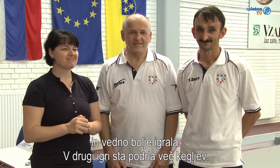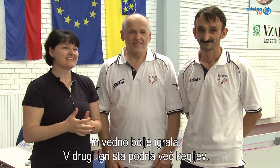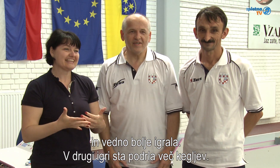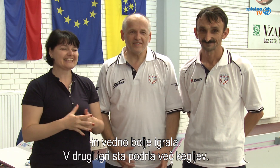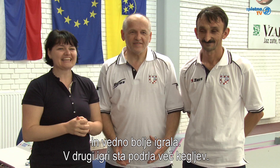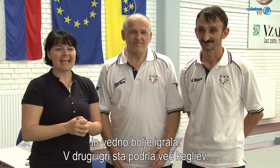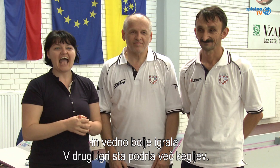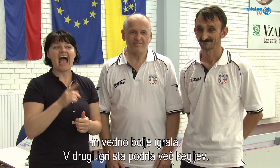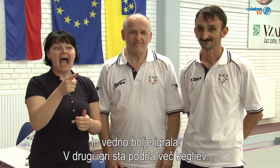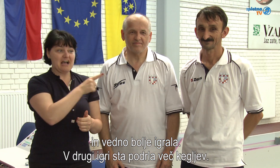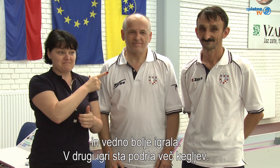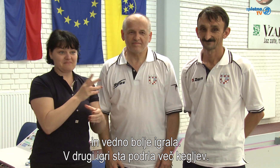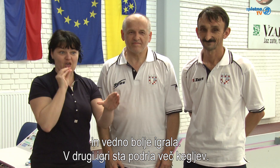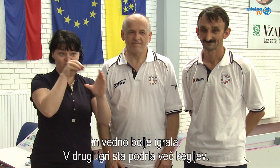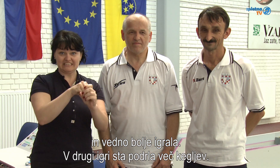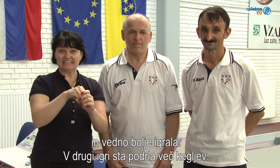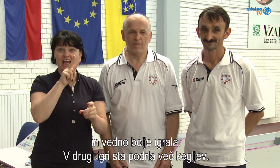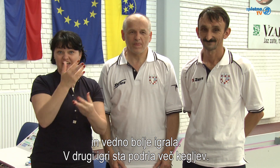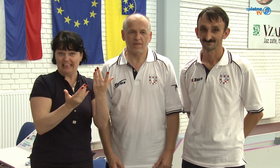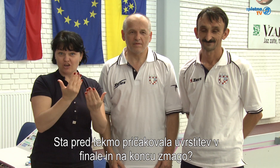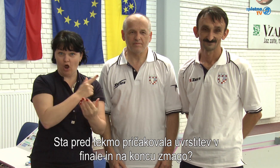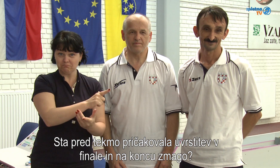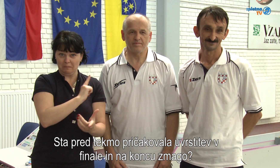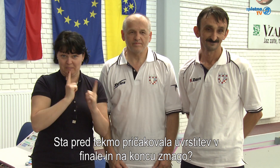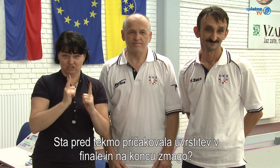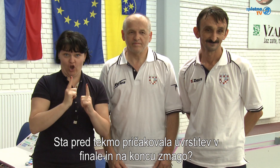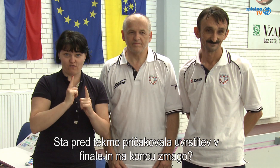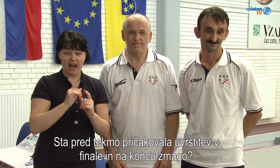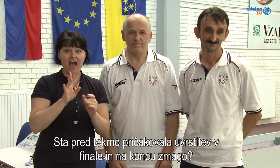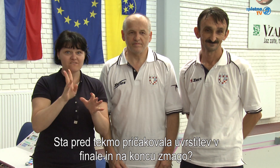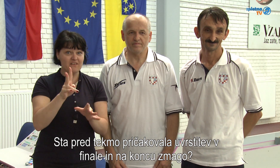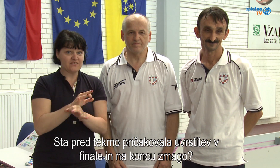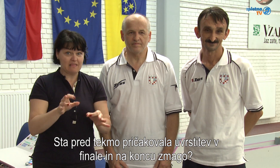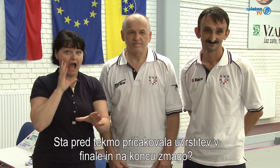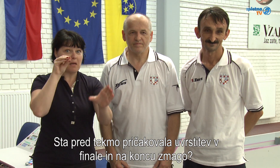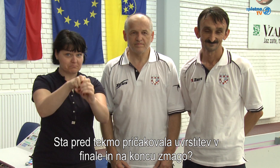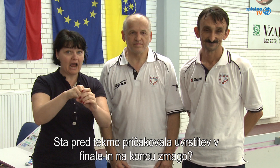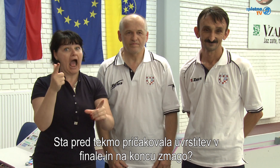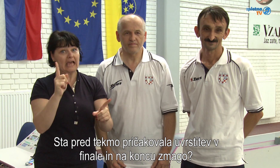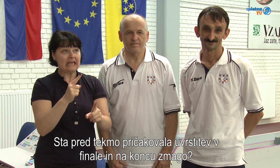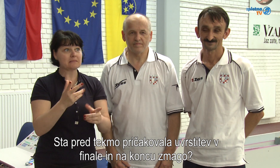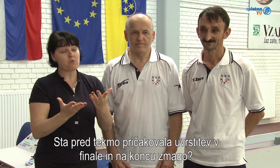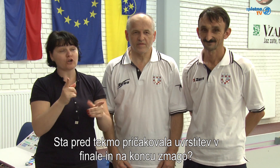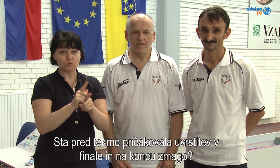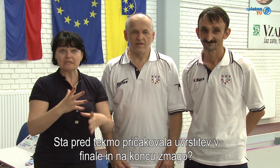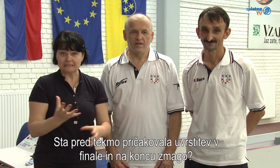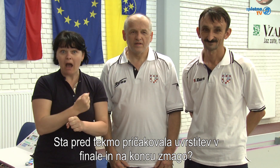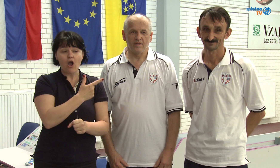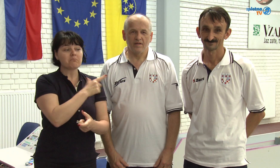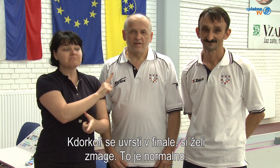Sta, ko sta se uvrstila v to igro, pričakovala uvrstitev v finale in celo zmago? Kakšne so bila vaša pričakovanja pred